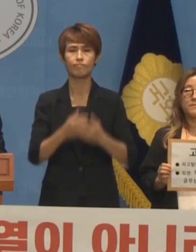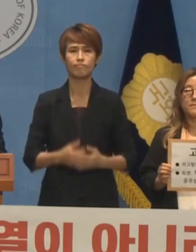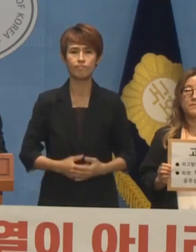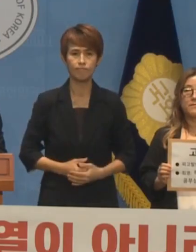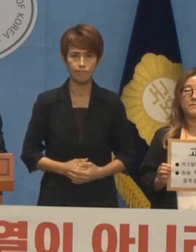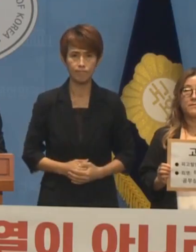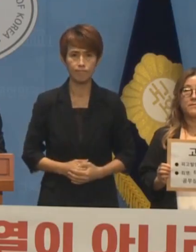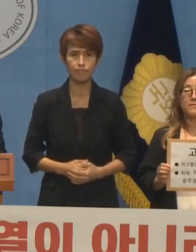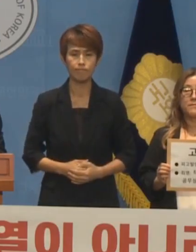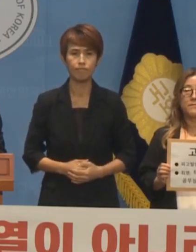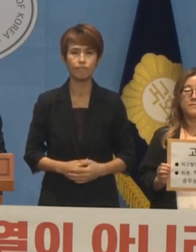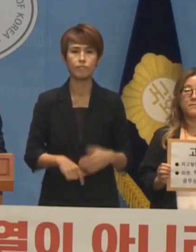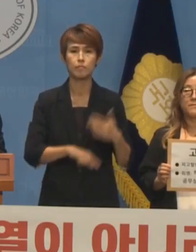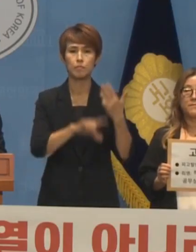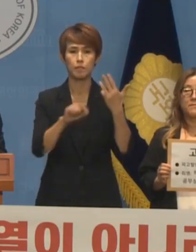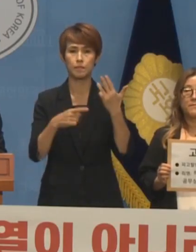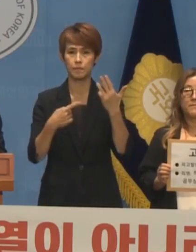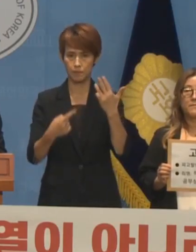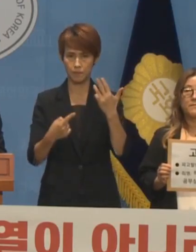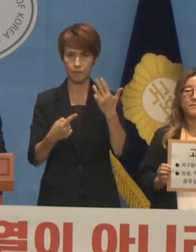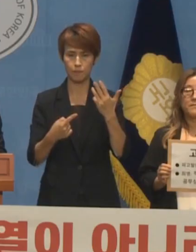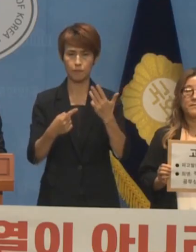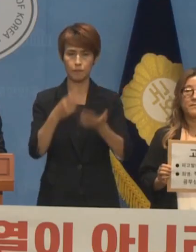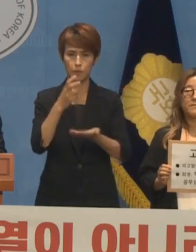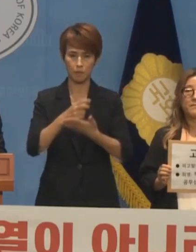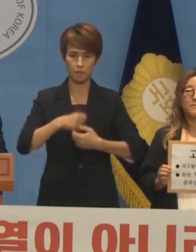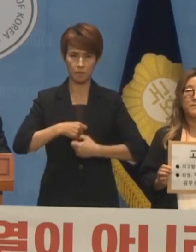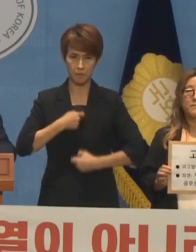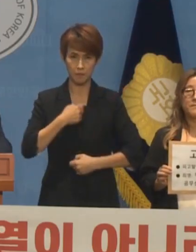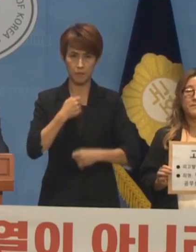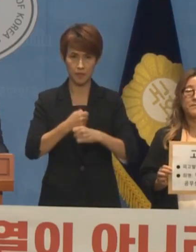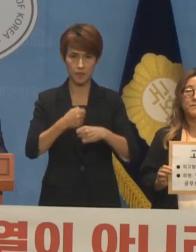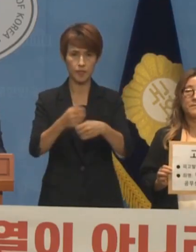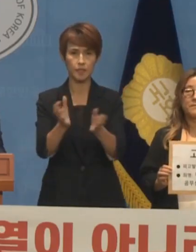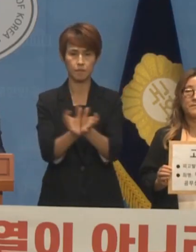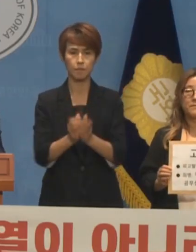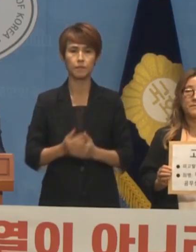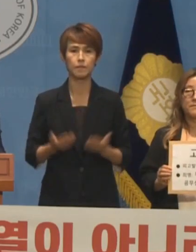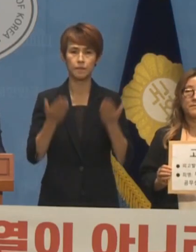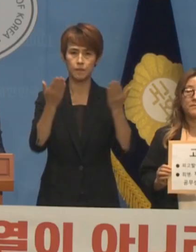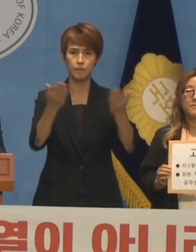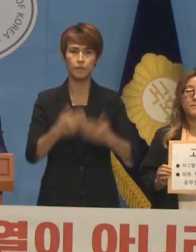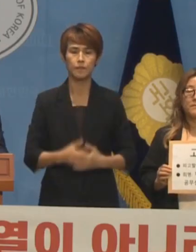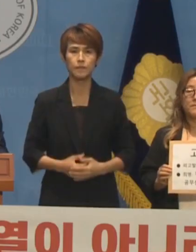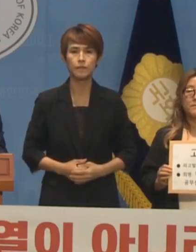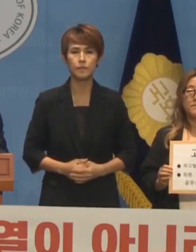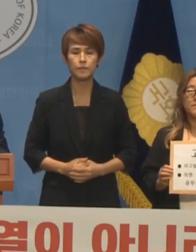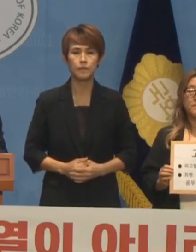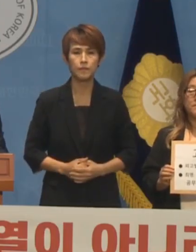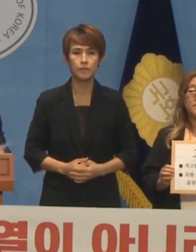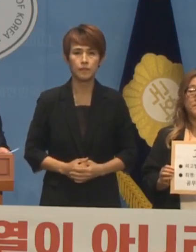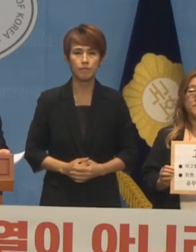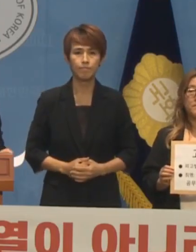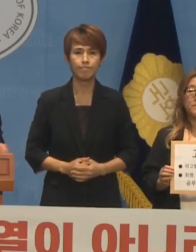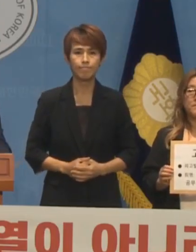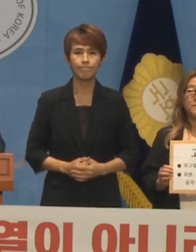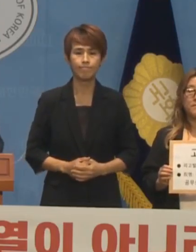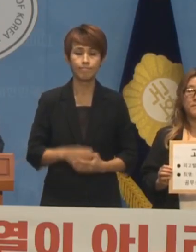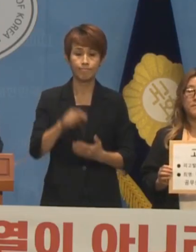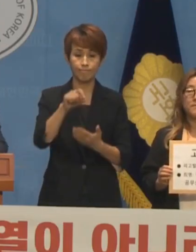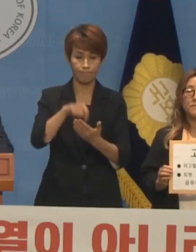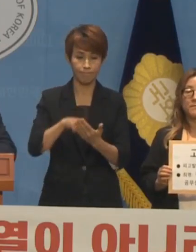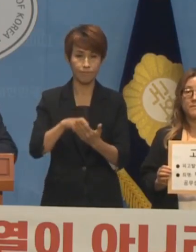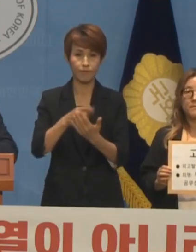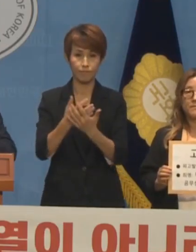바입니다. 2024년 8월 1일 사법정의 바로세우기 시민행동. 이상으로 기자회견문 낭독을